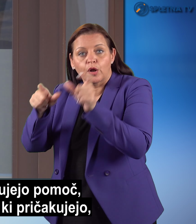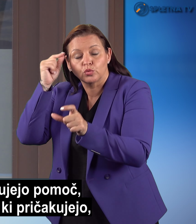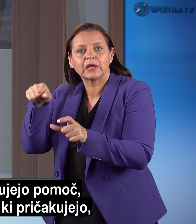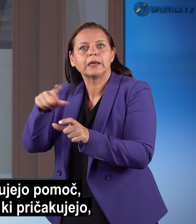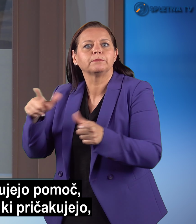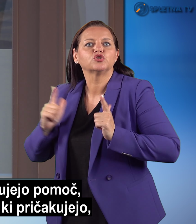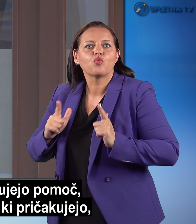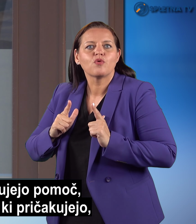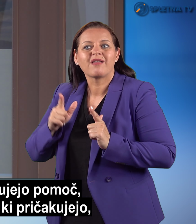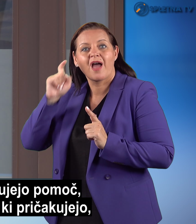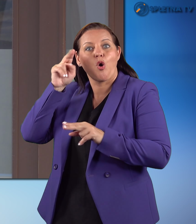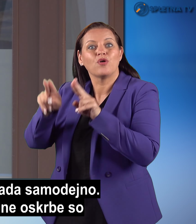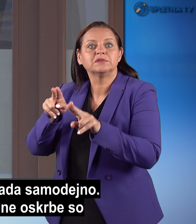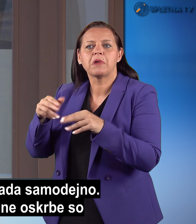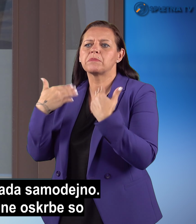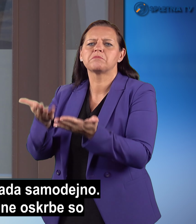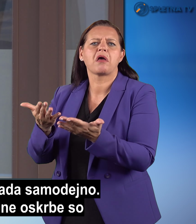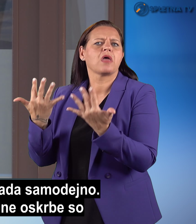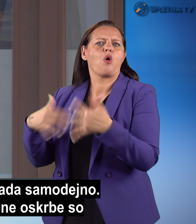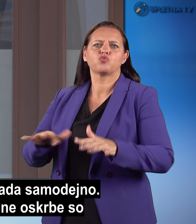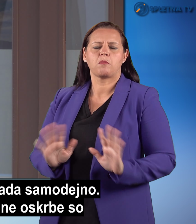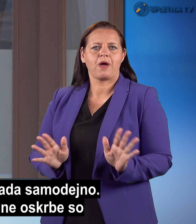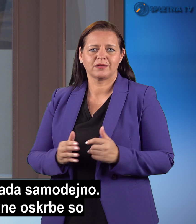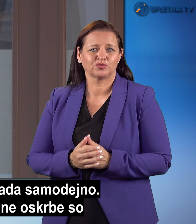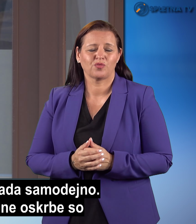ki pričakujejo, da jim oskrba pripada samodejno.